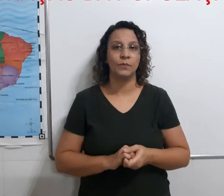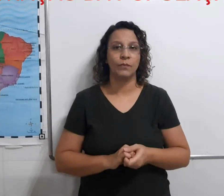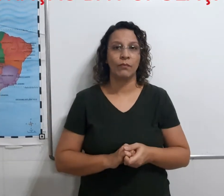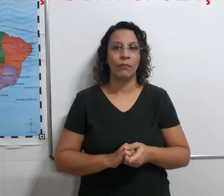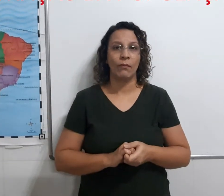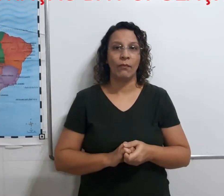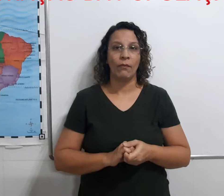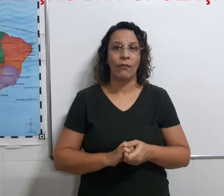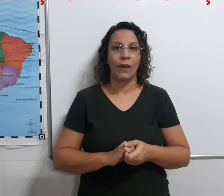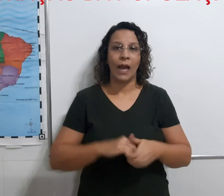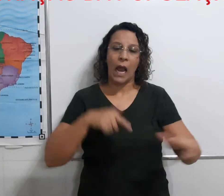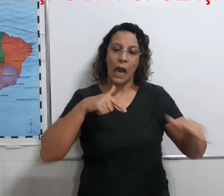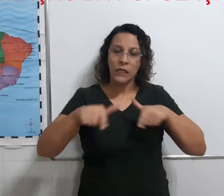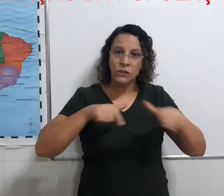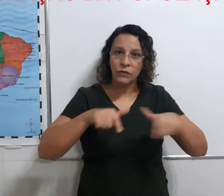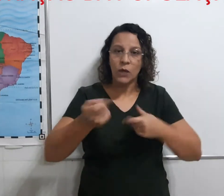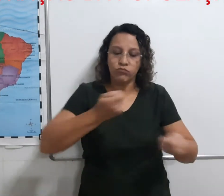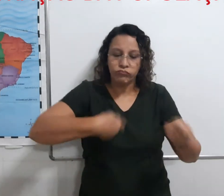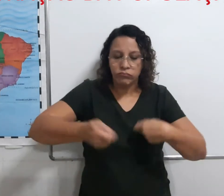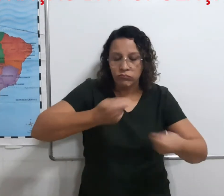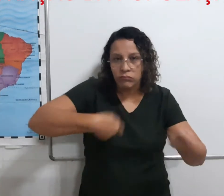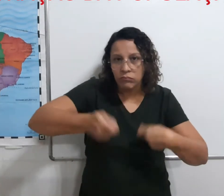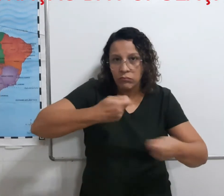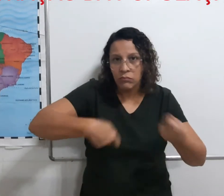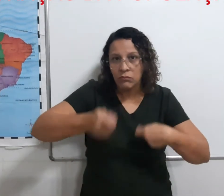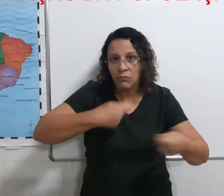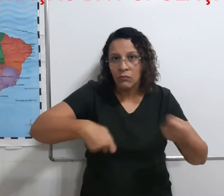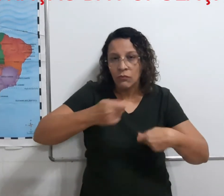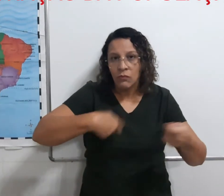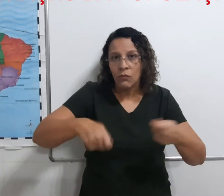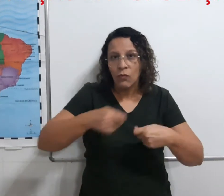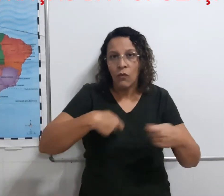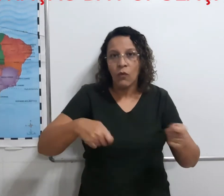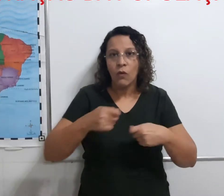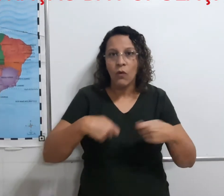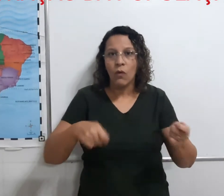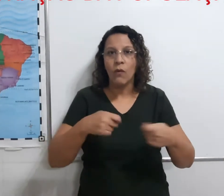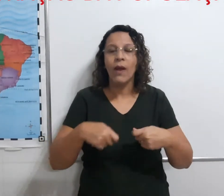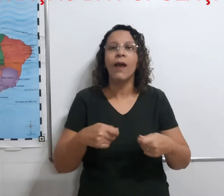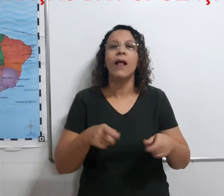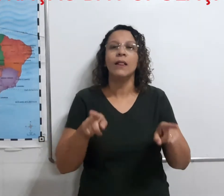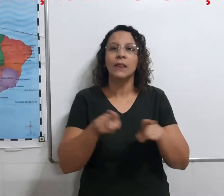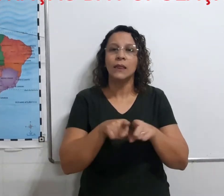Atividades econômicas e atração da população.